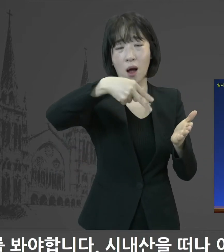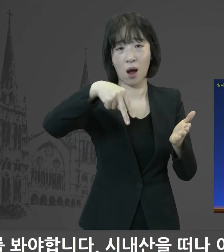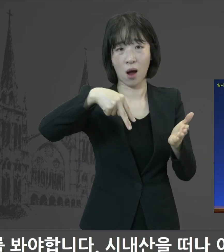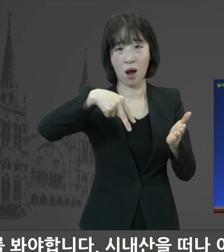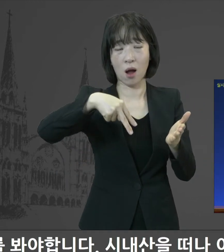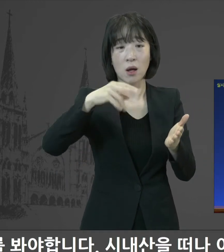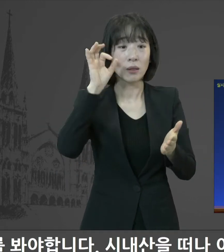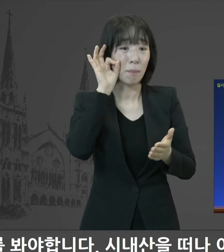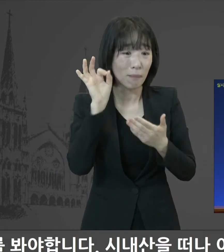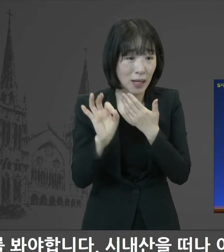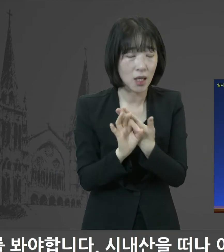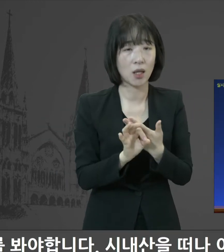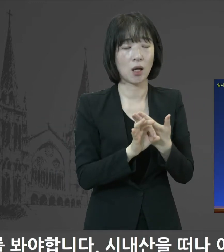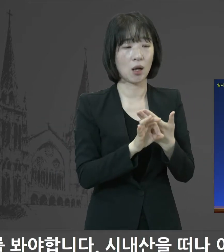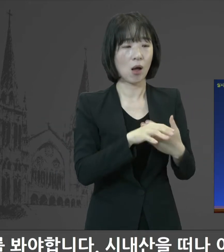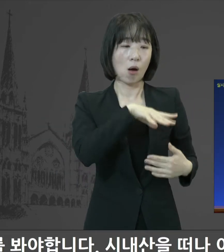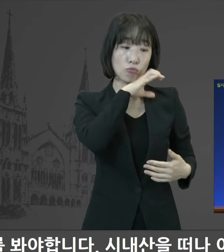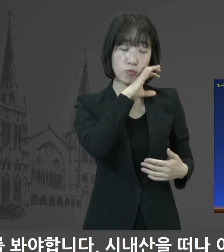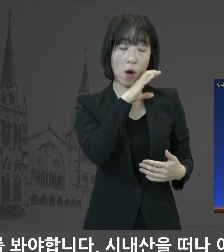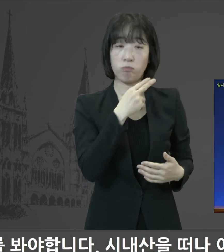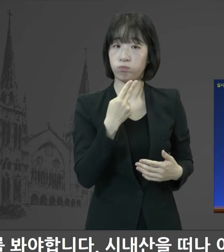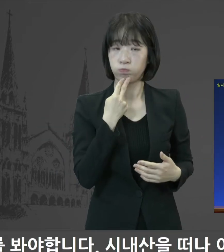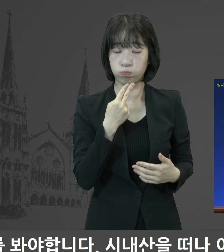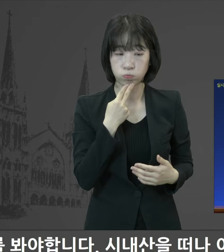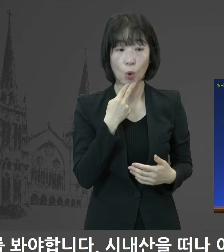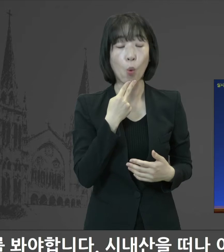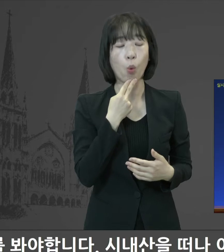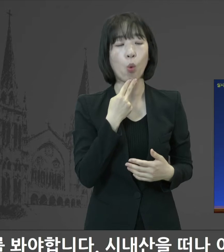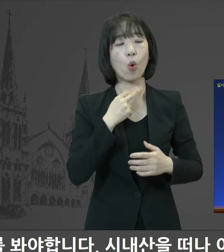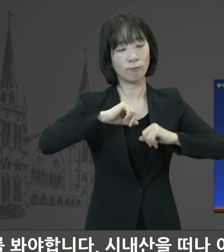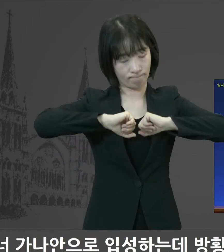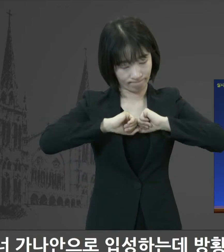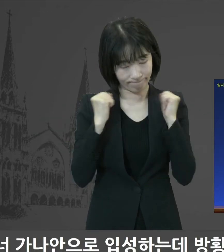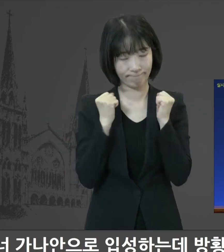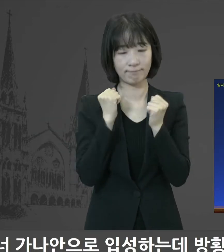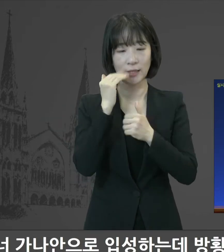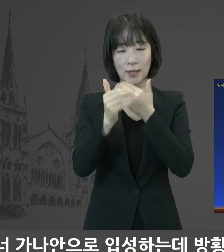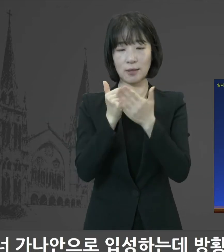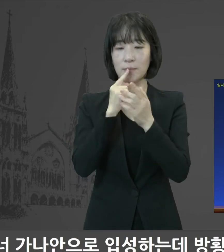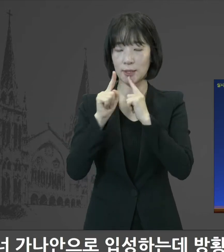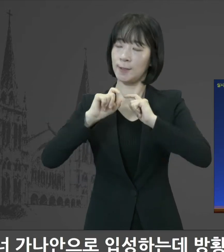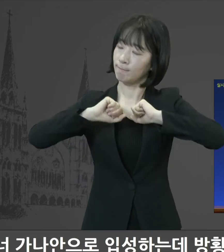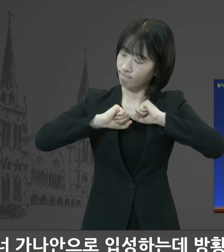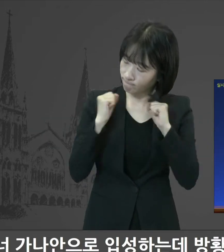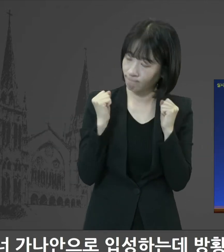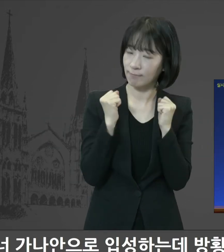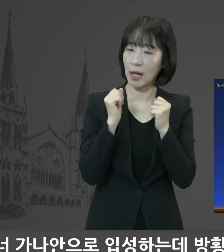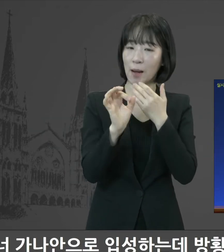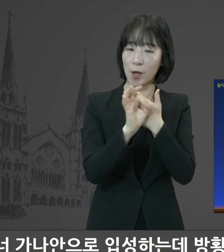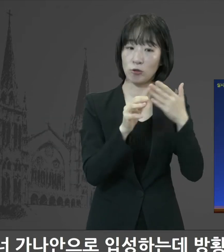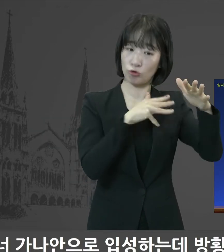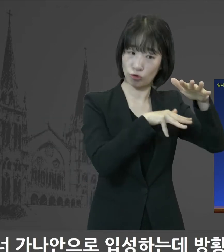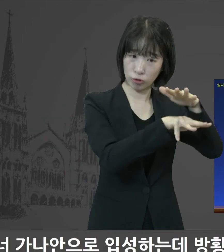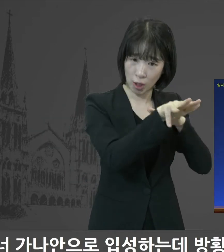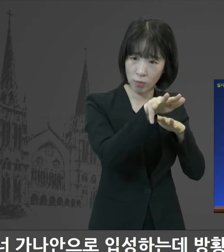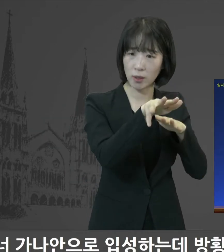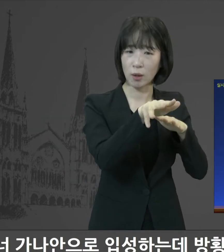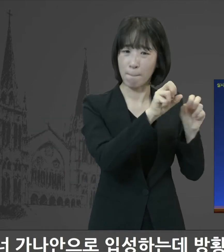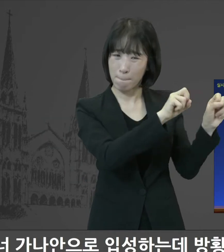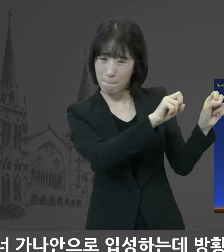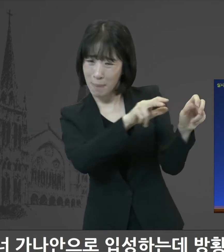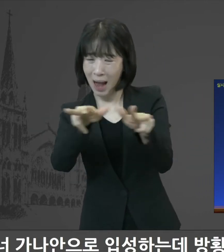그러니까 불평과 불만이 없어가지고 하나님 보시기에 이스라엘 백성이 잘 훈련되어져서 바로 가나안 땅으로 들어갔다면 이